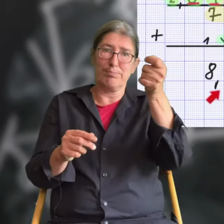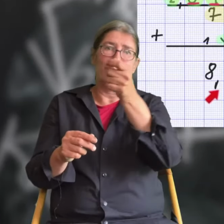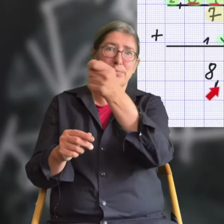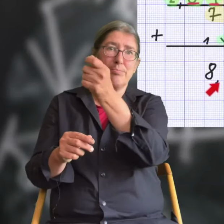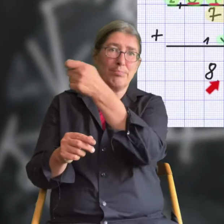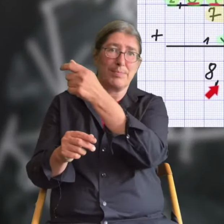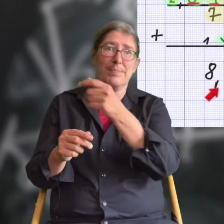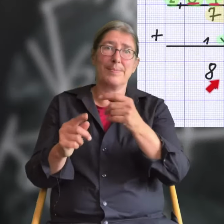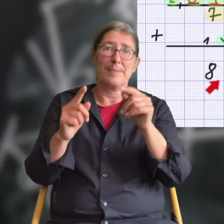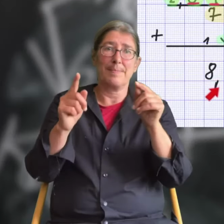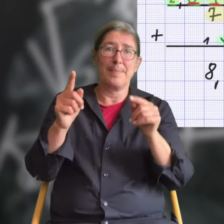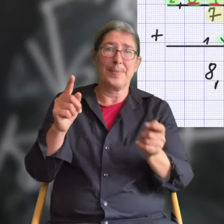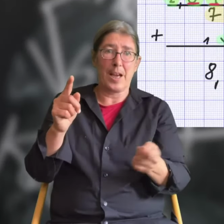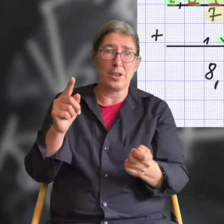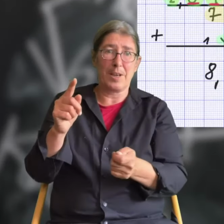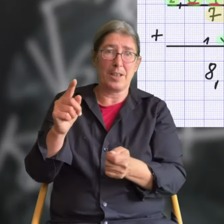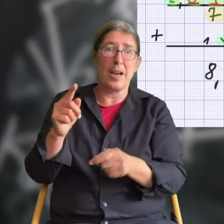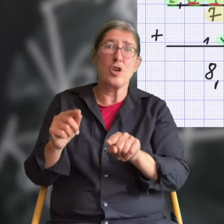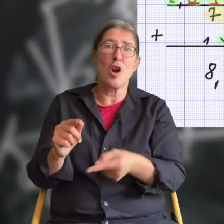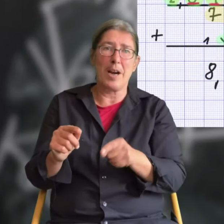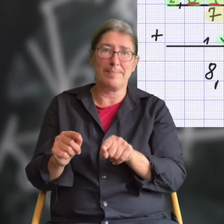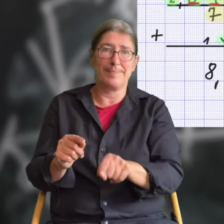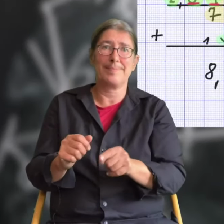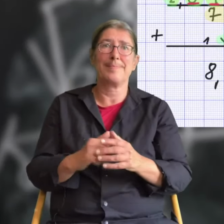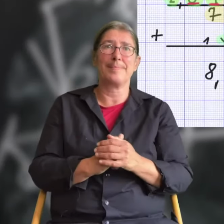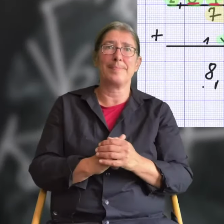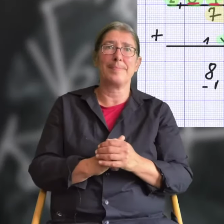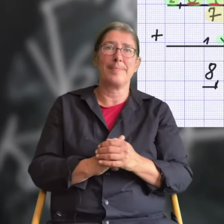Stellen hinter dem Komma, 1, 2, 3 und das Kommazeichen.